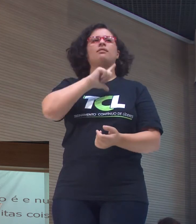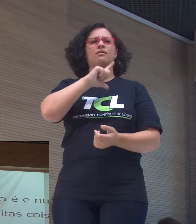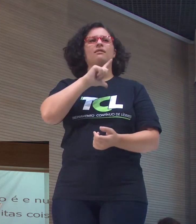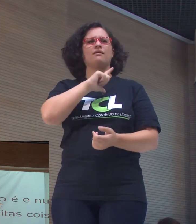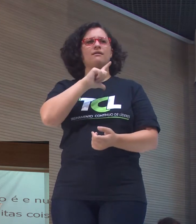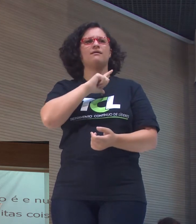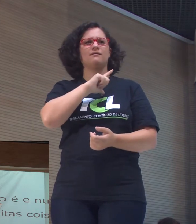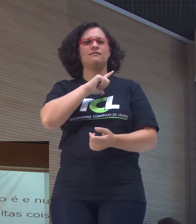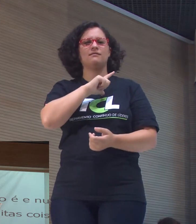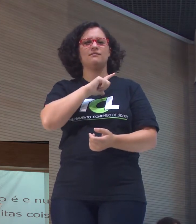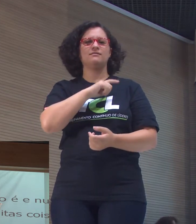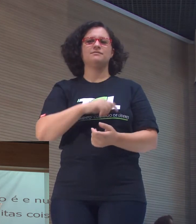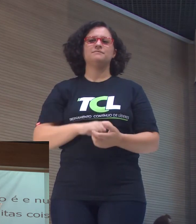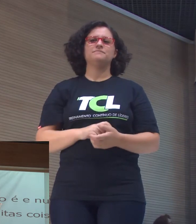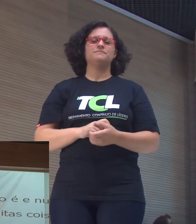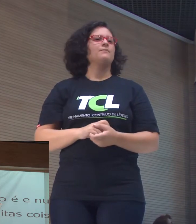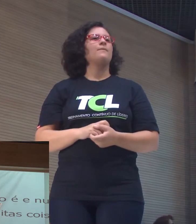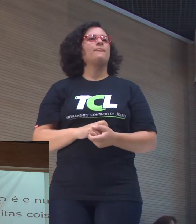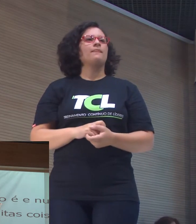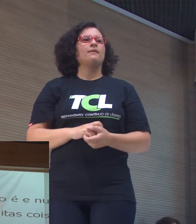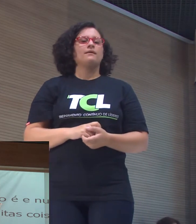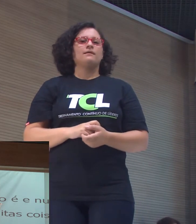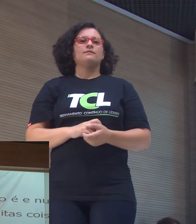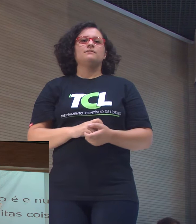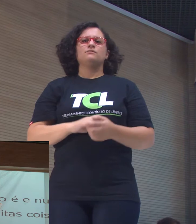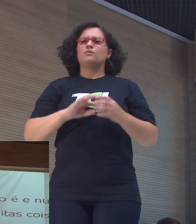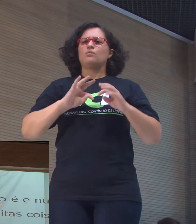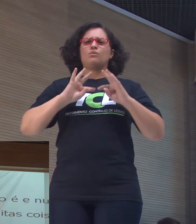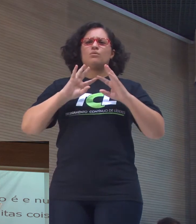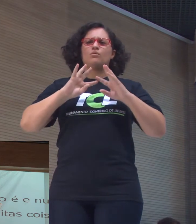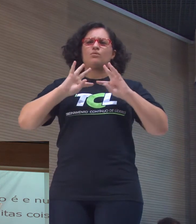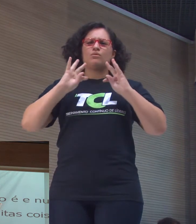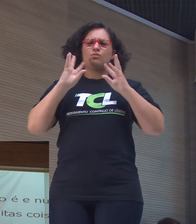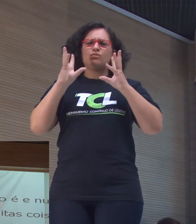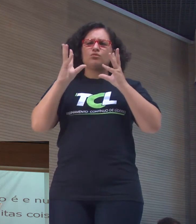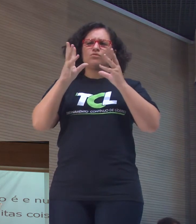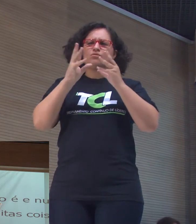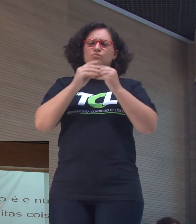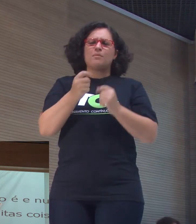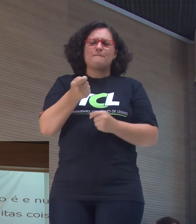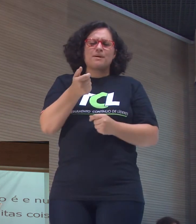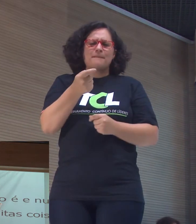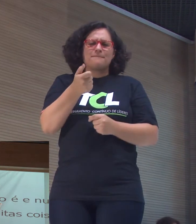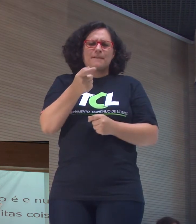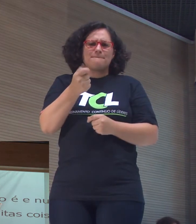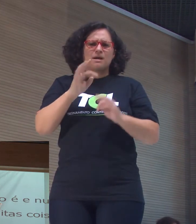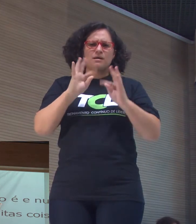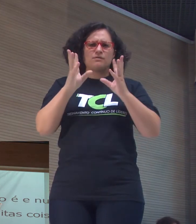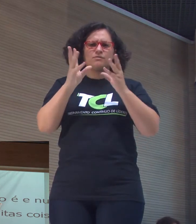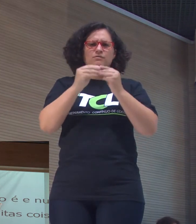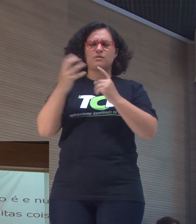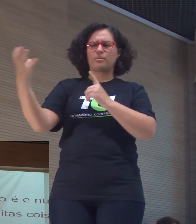Muita coisa conspira contra a unidade. Quase tudo conspira contra a unidade, gente. Quando a